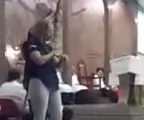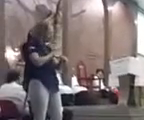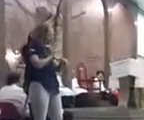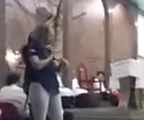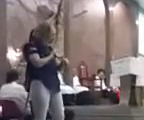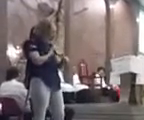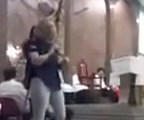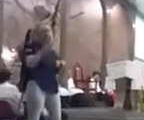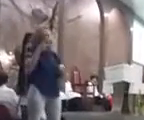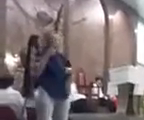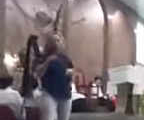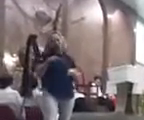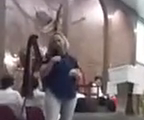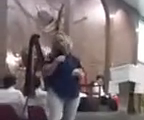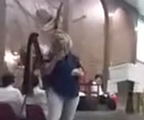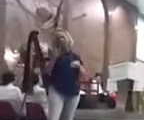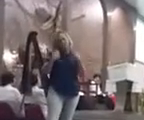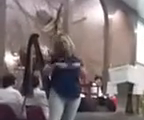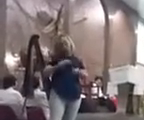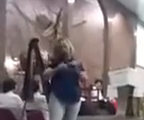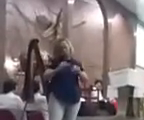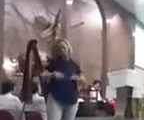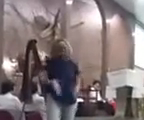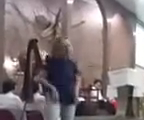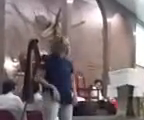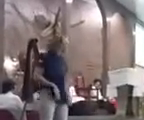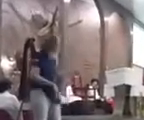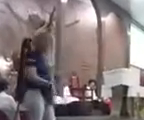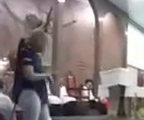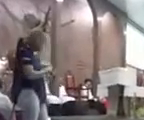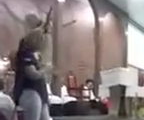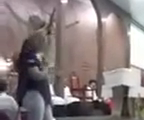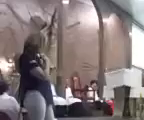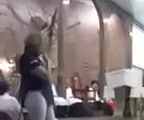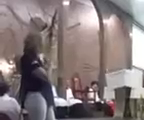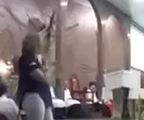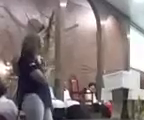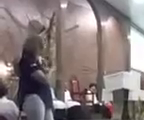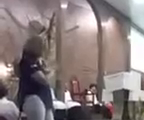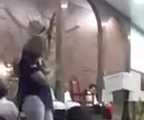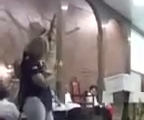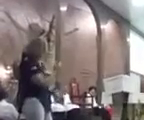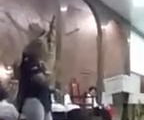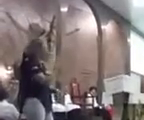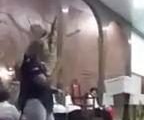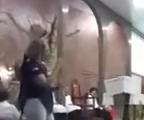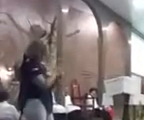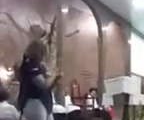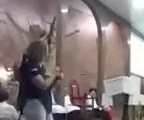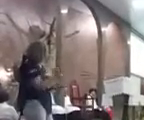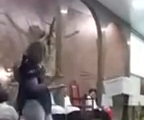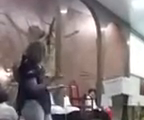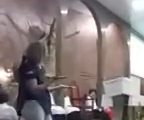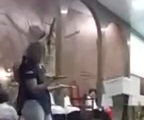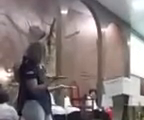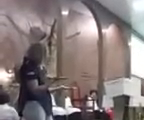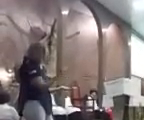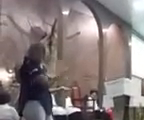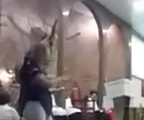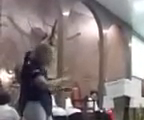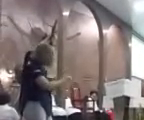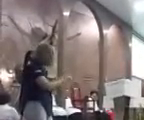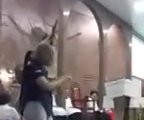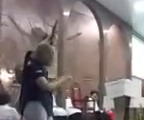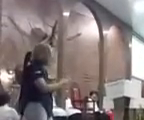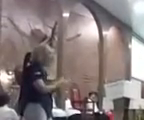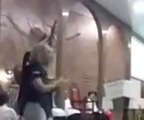padre chega aí e quer mudar as coisas. Eu lhe ouvi o que ele fala. Eu já estou aqui há 40 anos. Problema seu. Você pode